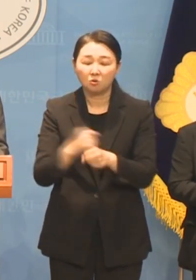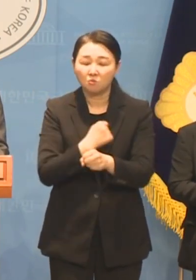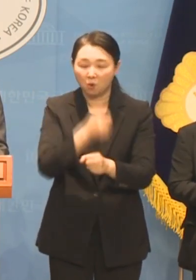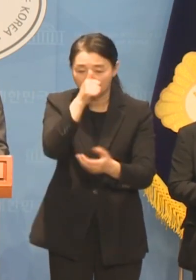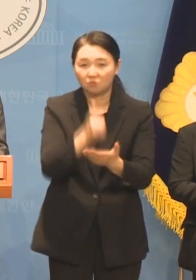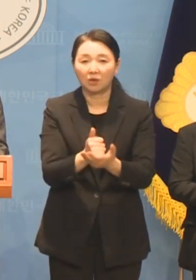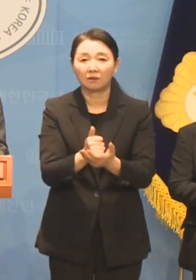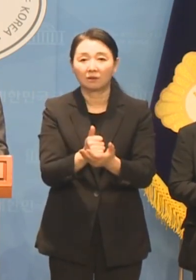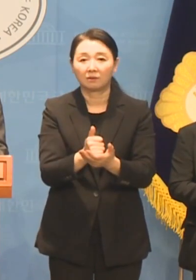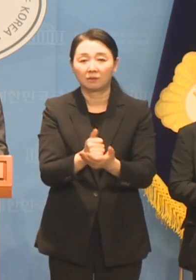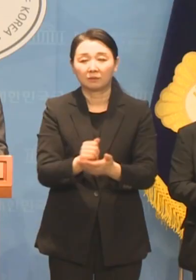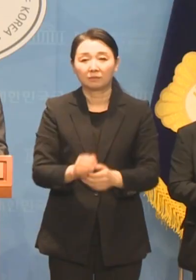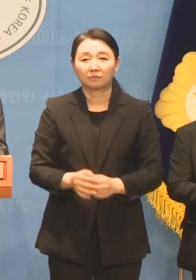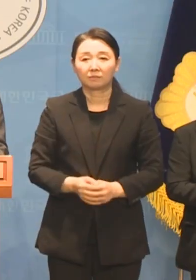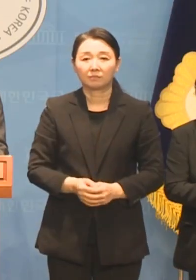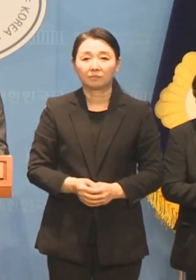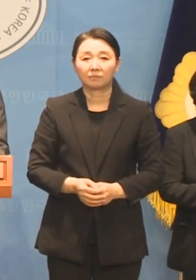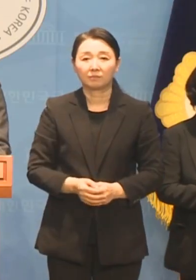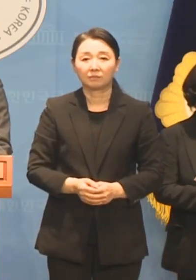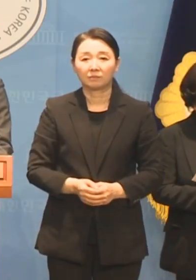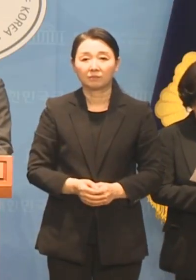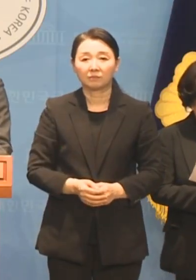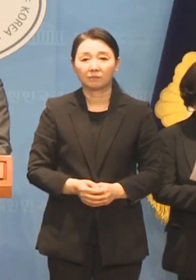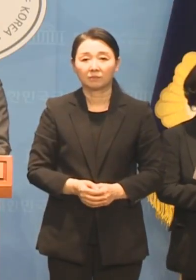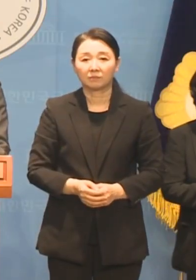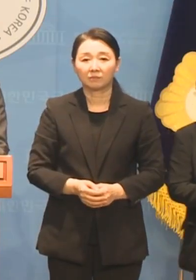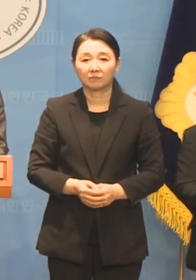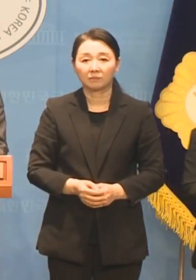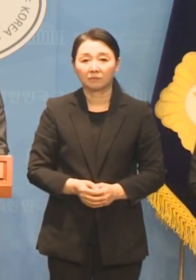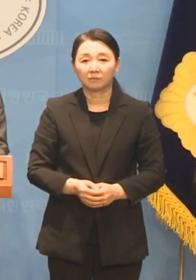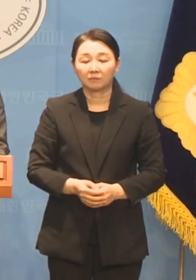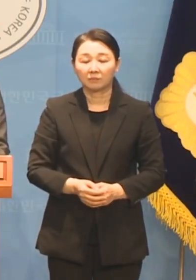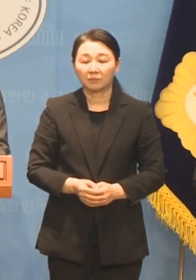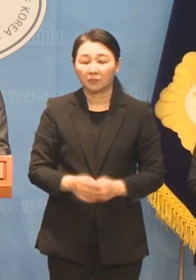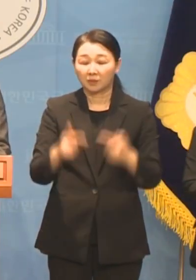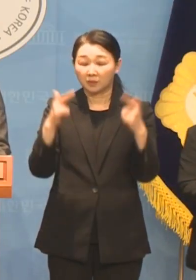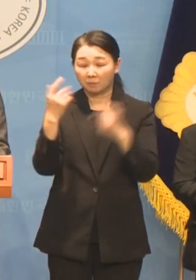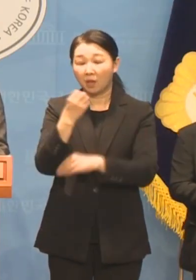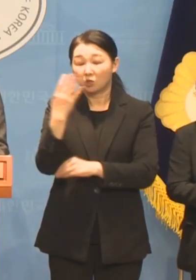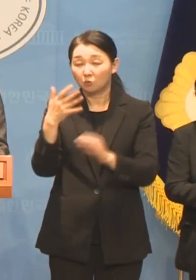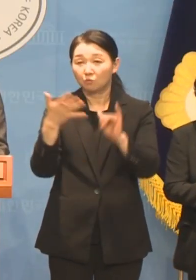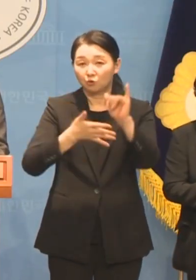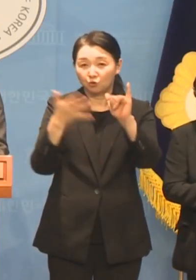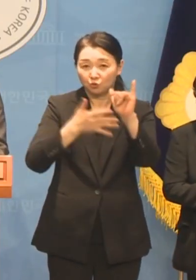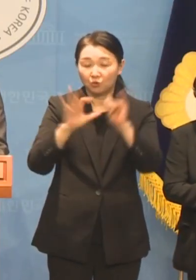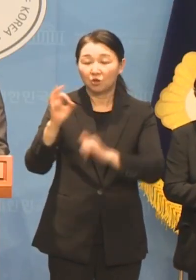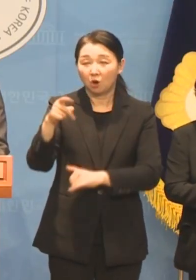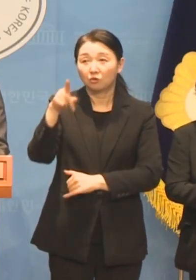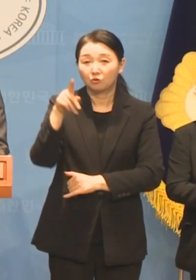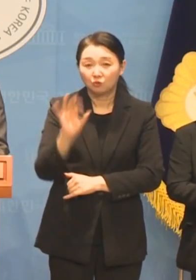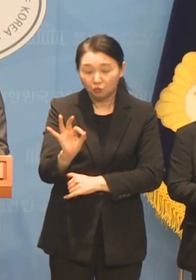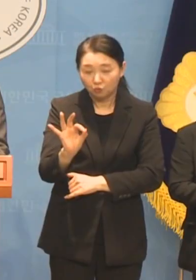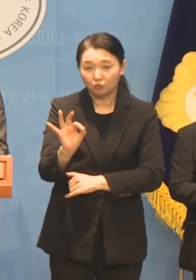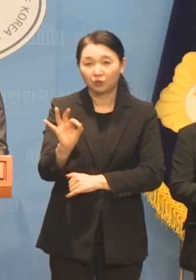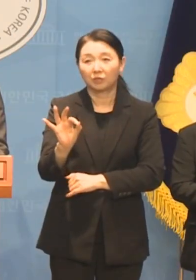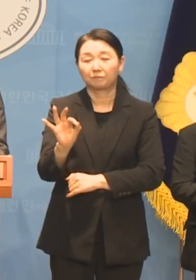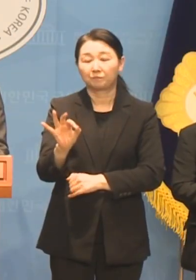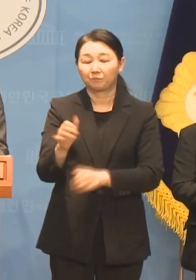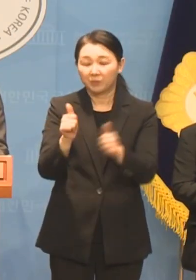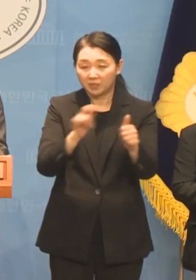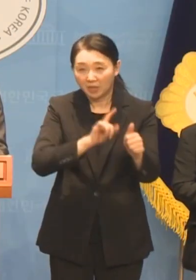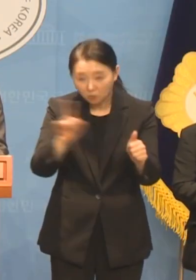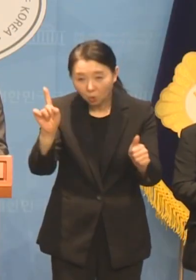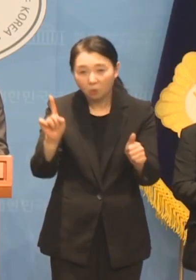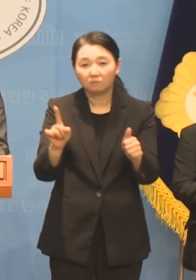유포에 해당하는 행위임을 알립니다. 다음 매일신문 유튜브 채널 언중이 제소, 언중이 심리 결과 등